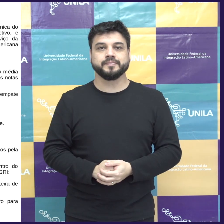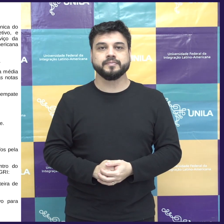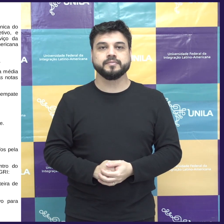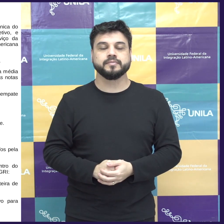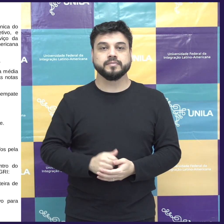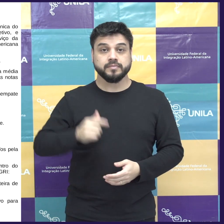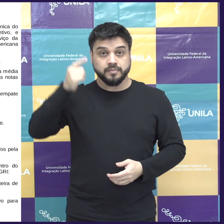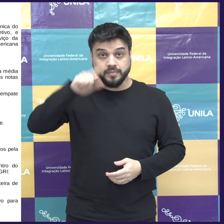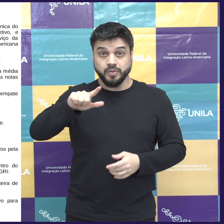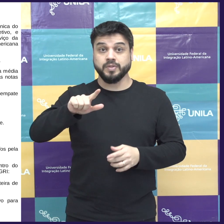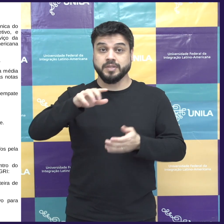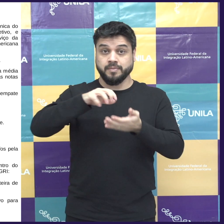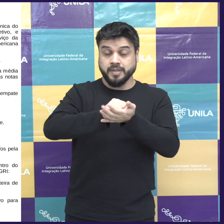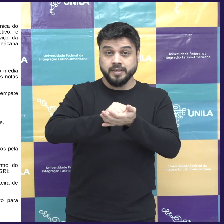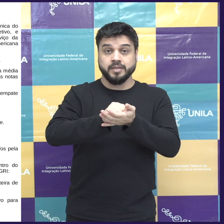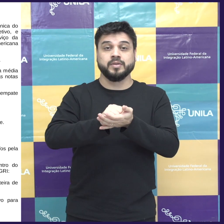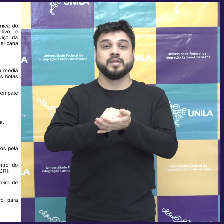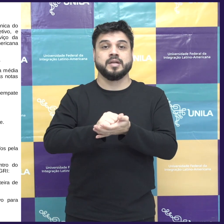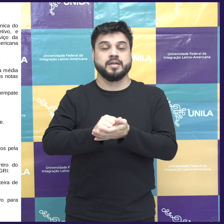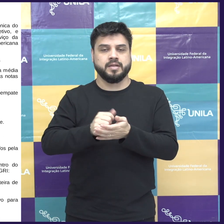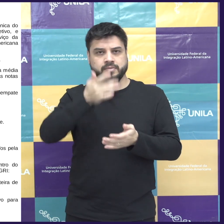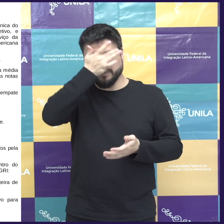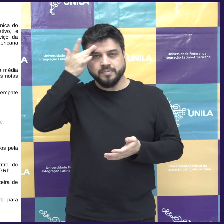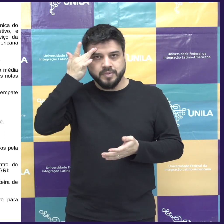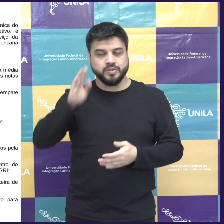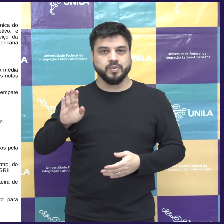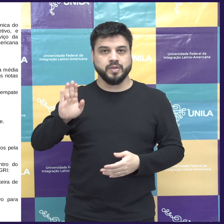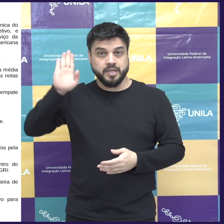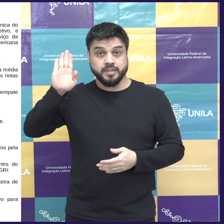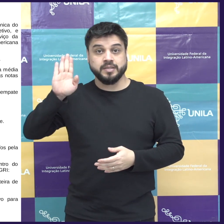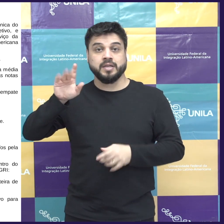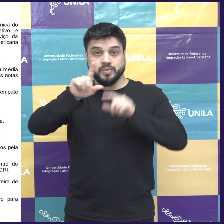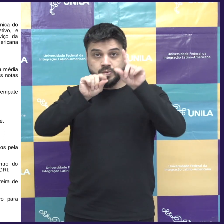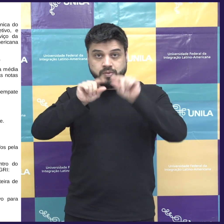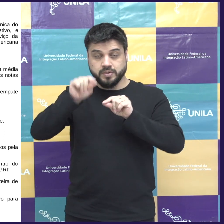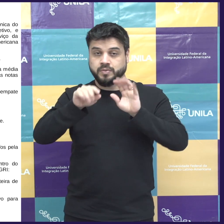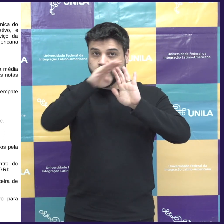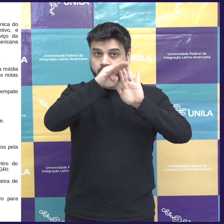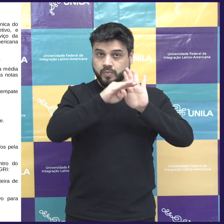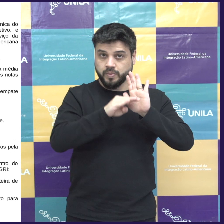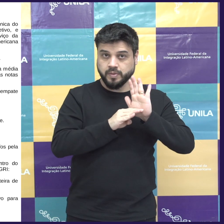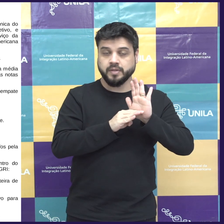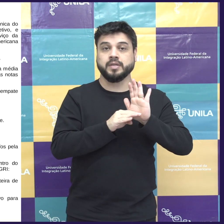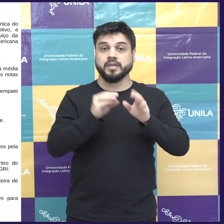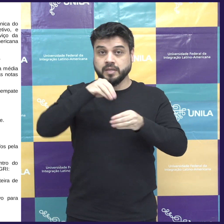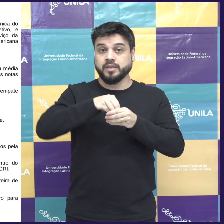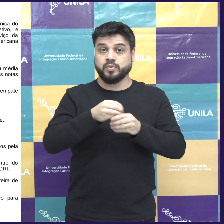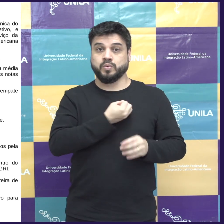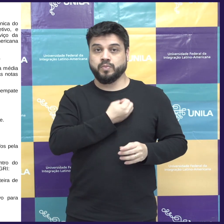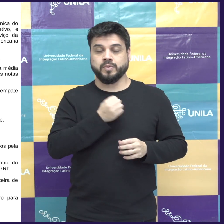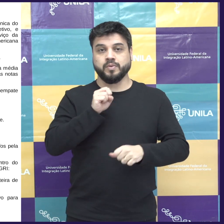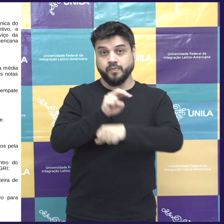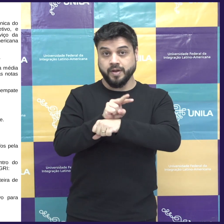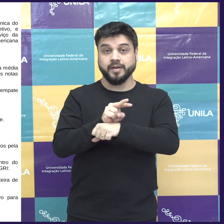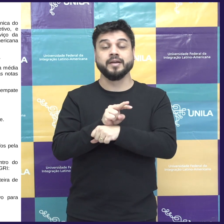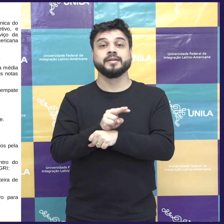Para a efetivação da matrícula, os candidatos selecionados dentro do número de vagas deverão